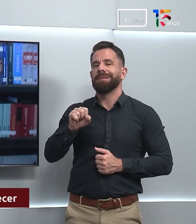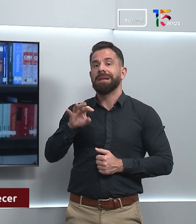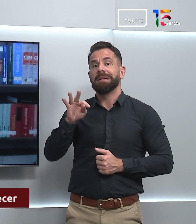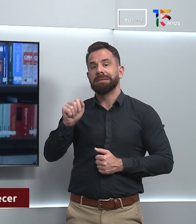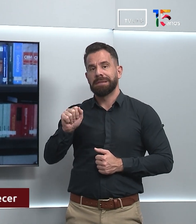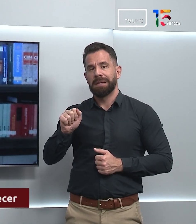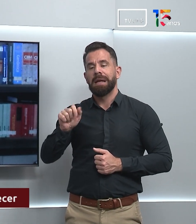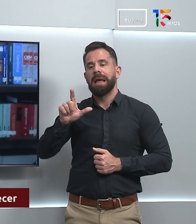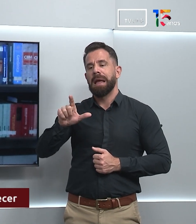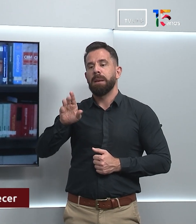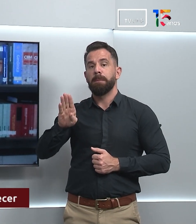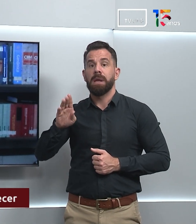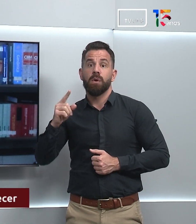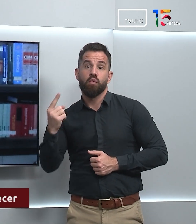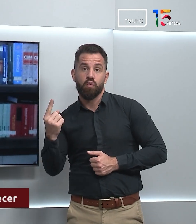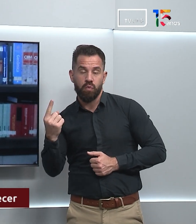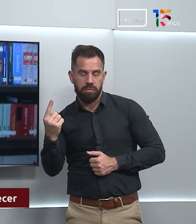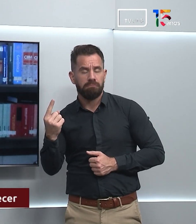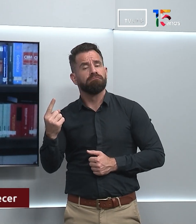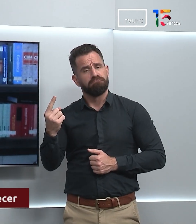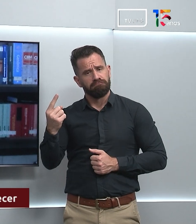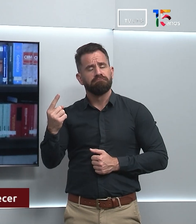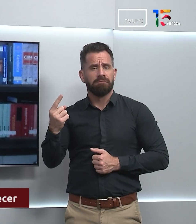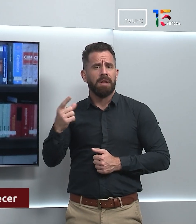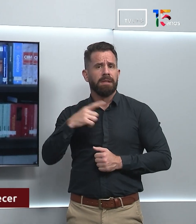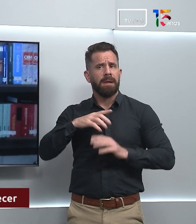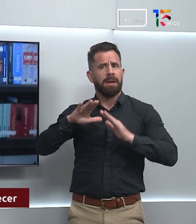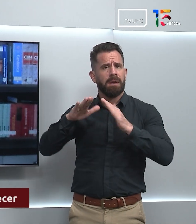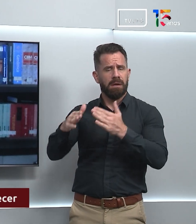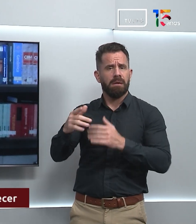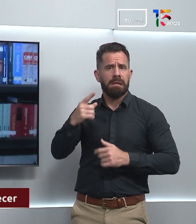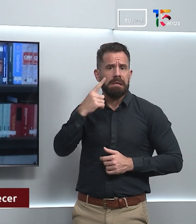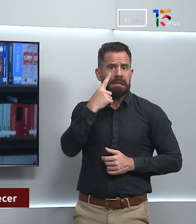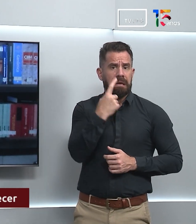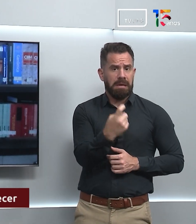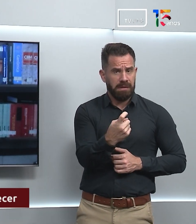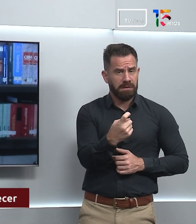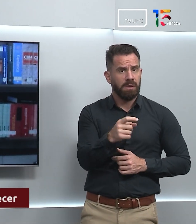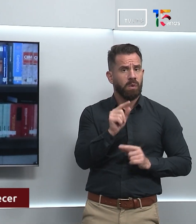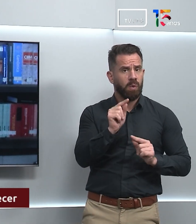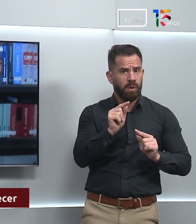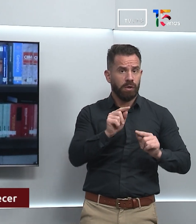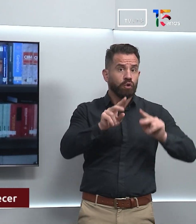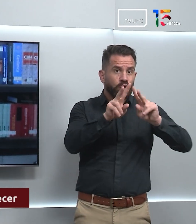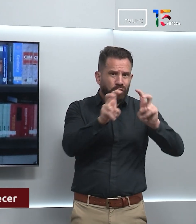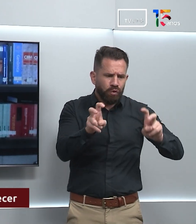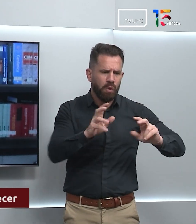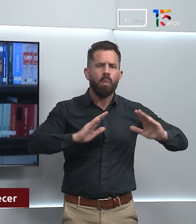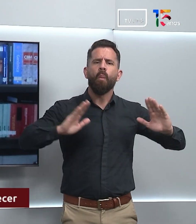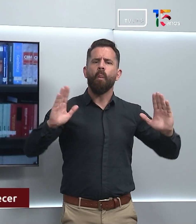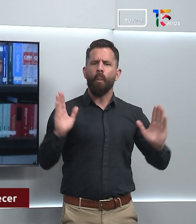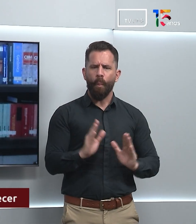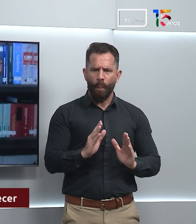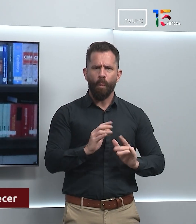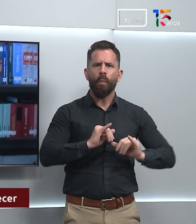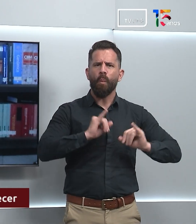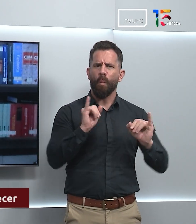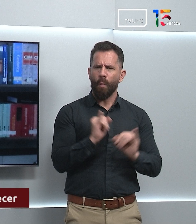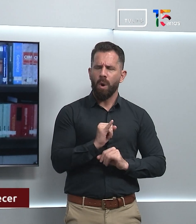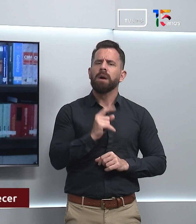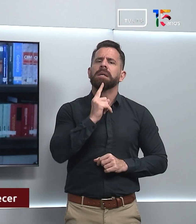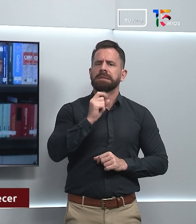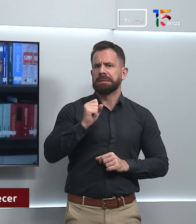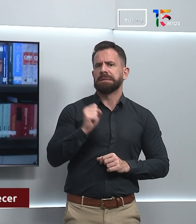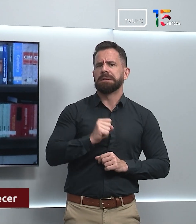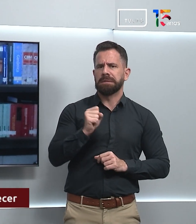são, evidentemente, muito interessantes no que se refere à redução de peso corporal. Elas ajudam, sim, a